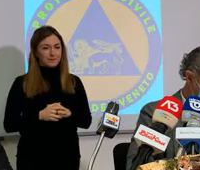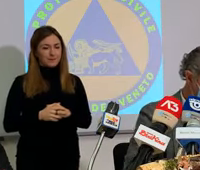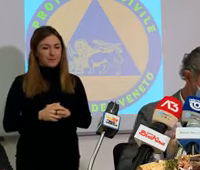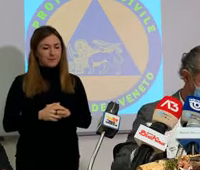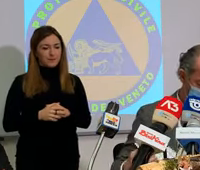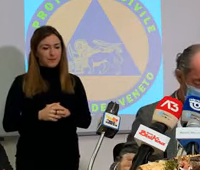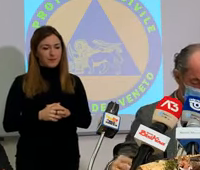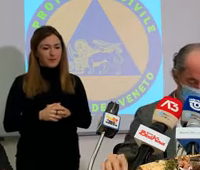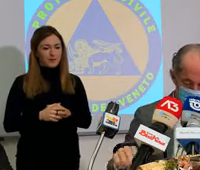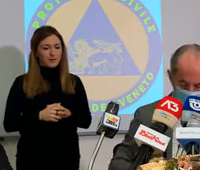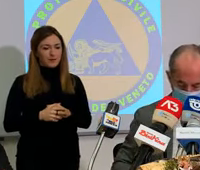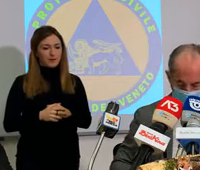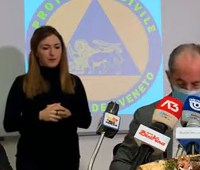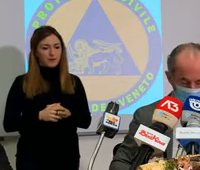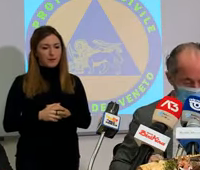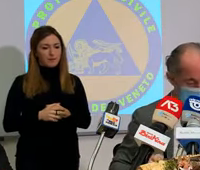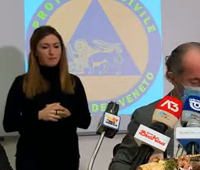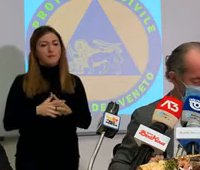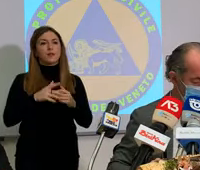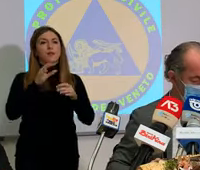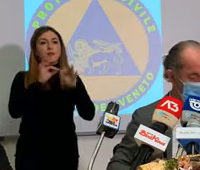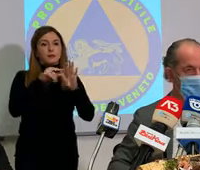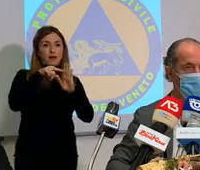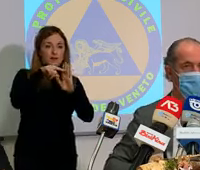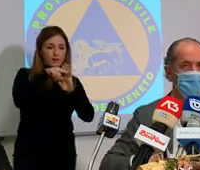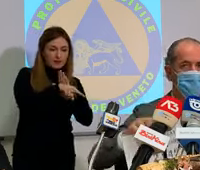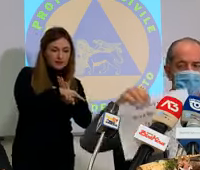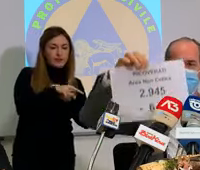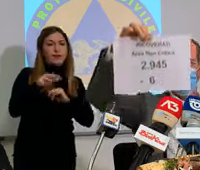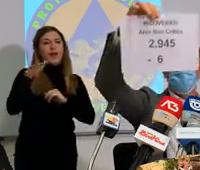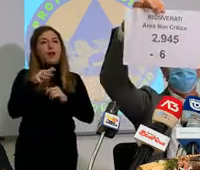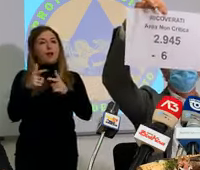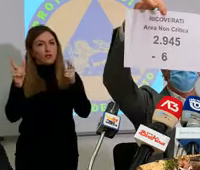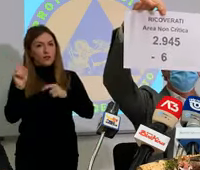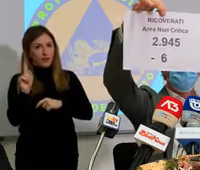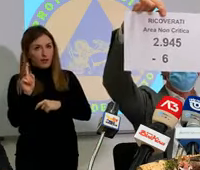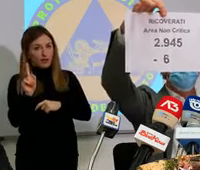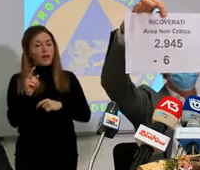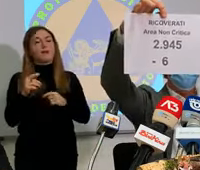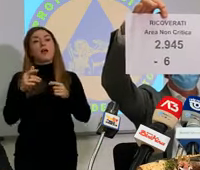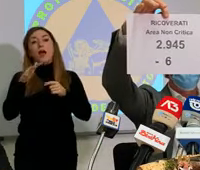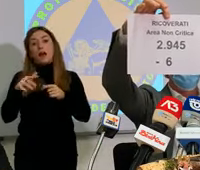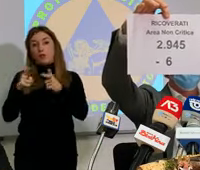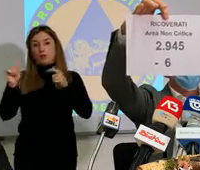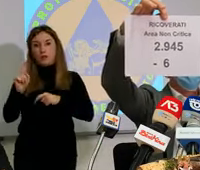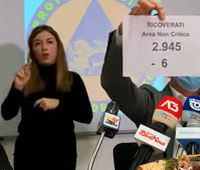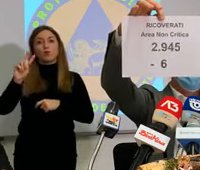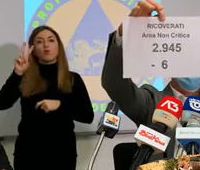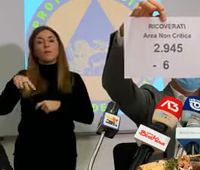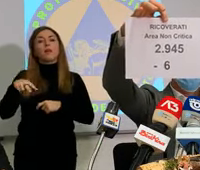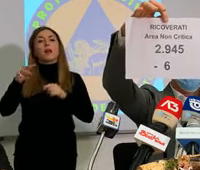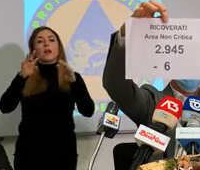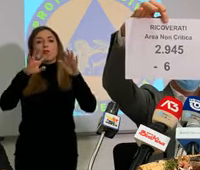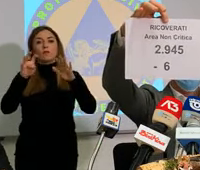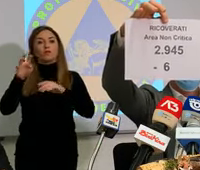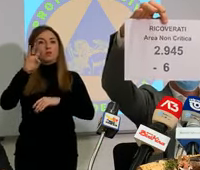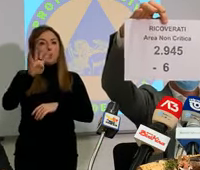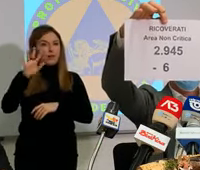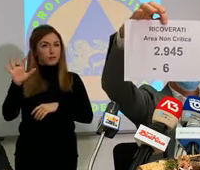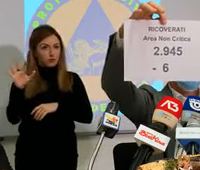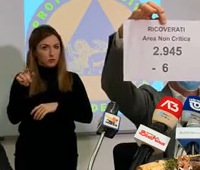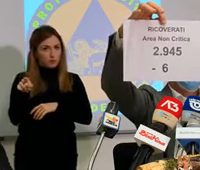nello specifico vi do terapie intensive e area non critica l'ora in area non critica sono 2009 e 45